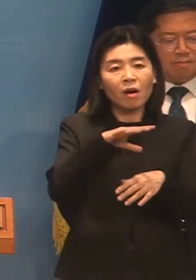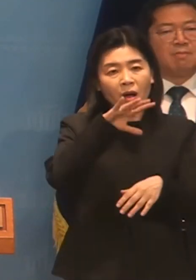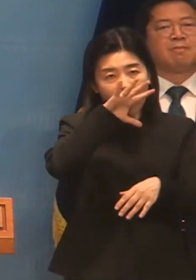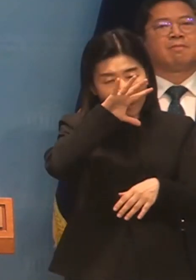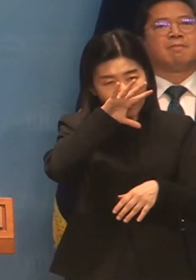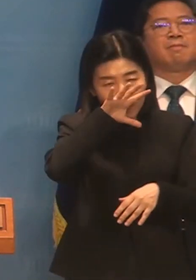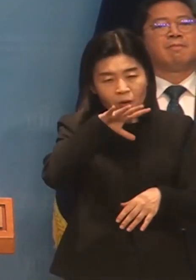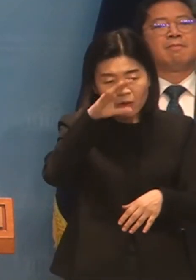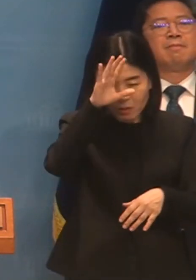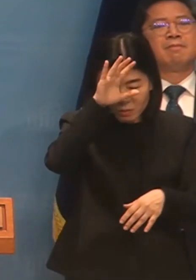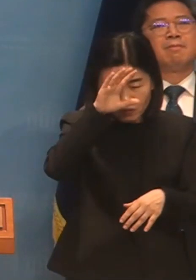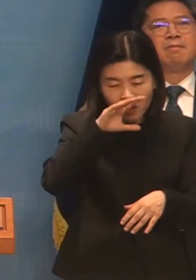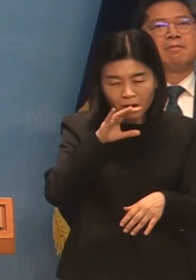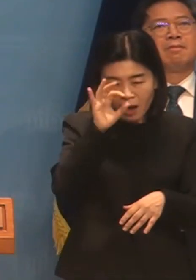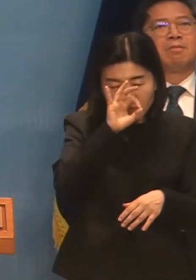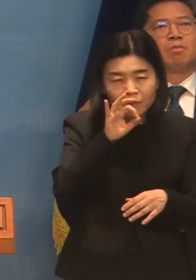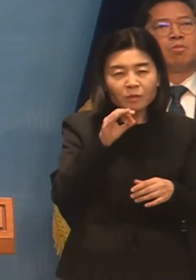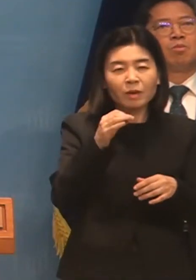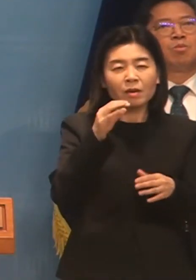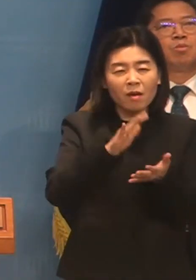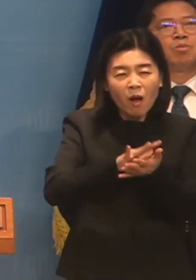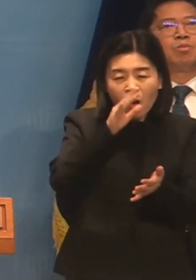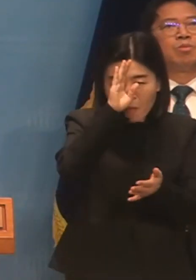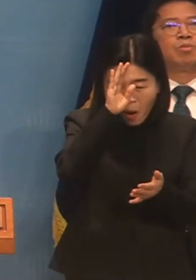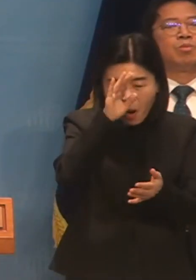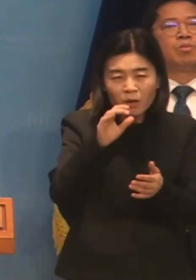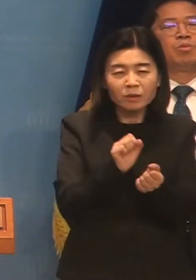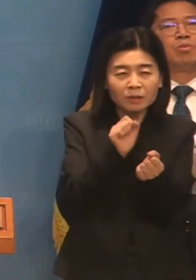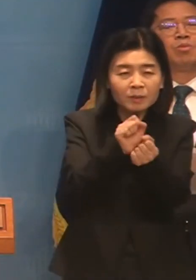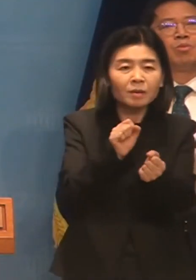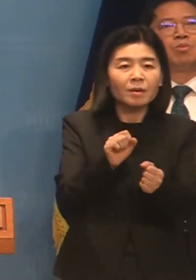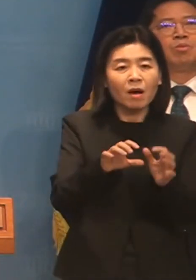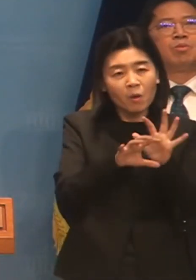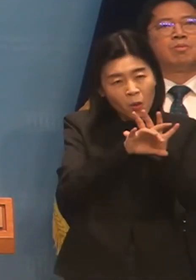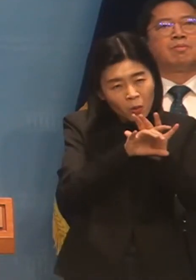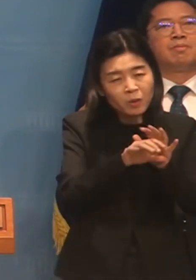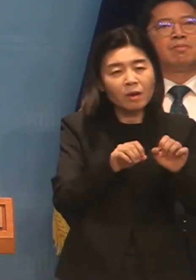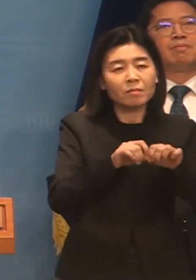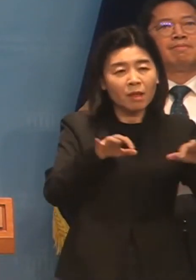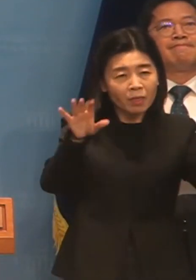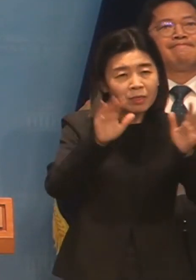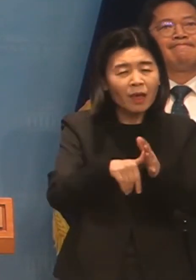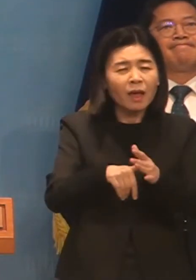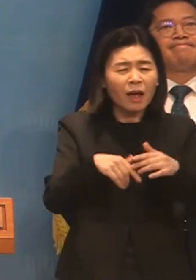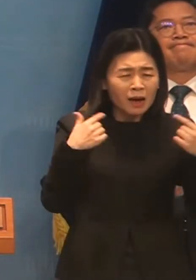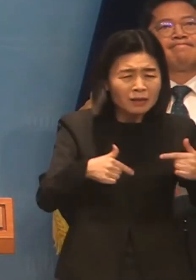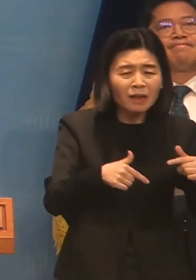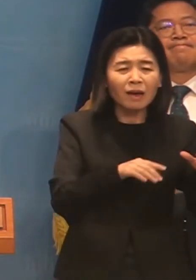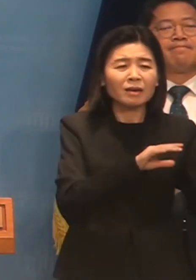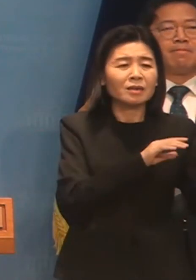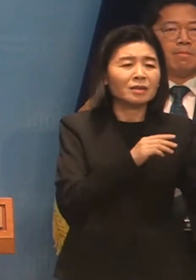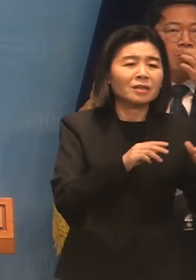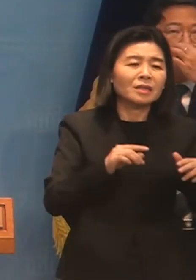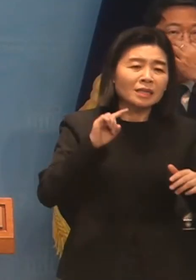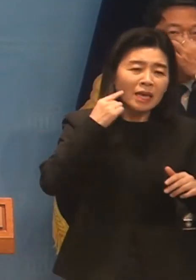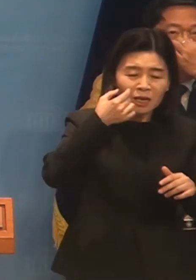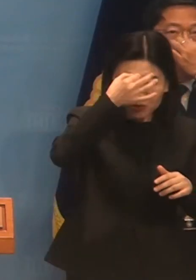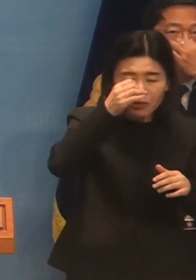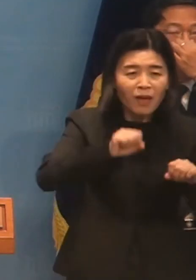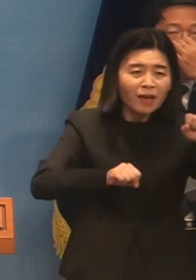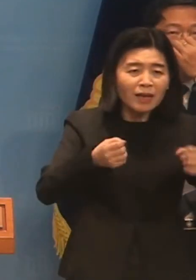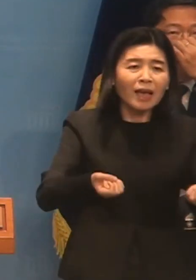비상개업, 산불, 대선 정부까지 재난 재해시마다 당연히 취소되는 행사들은 공연